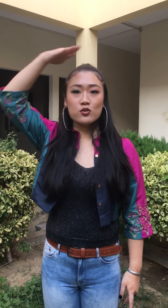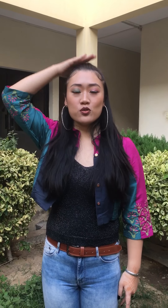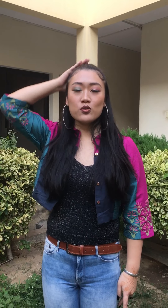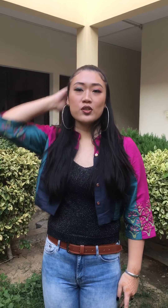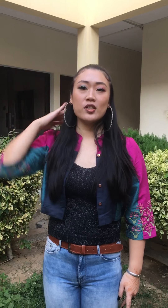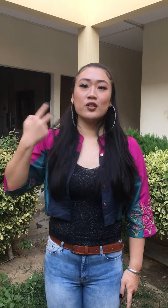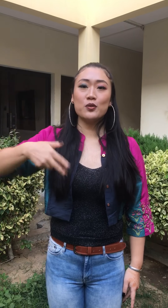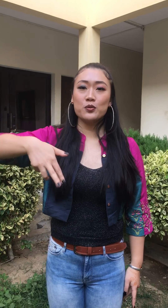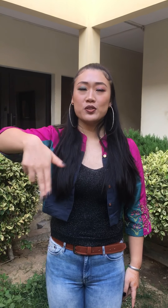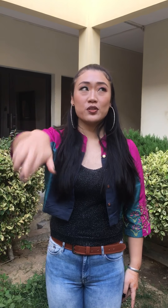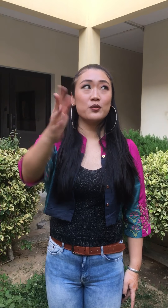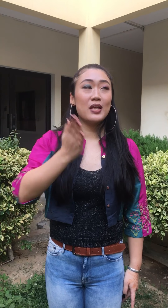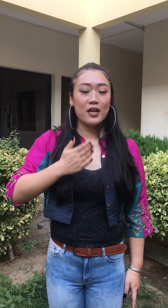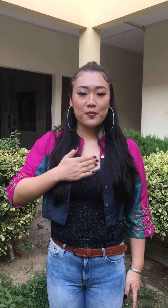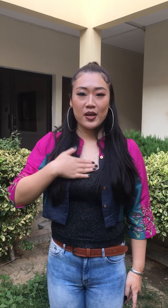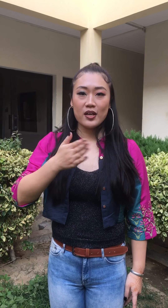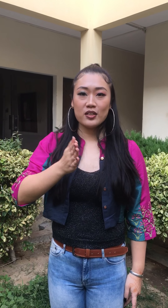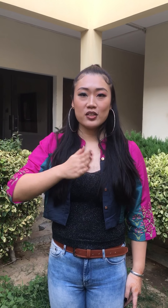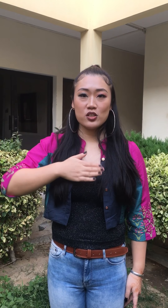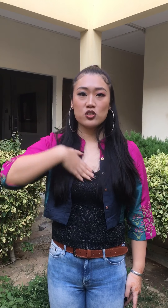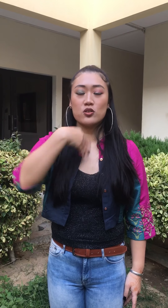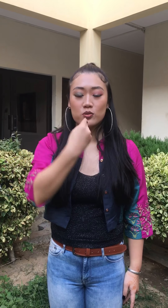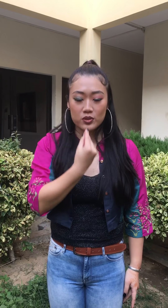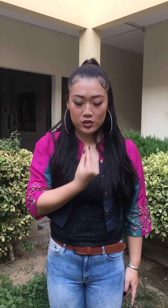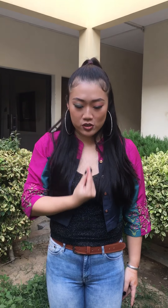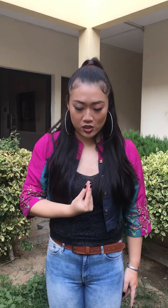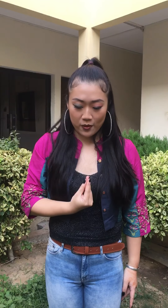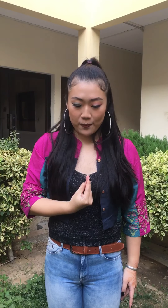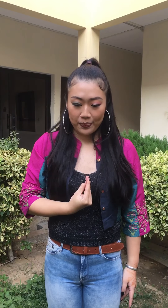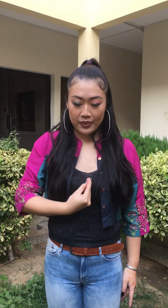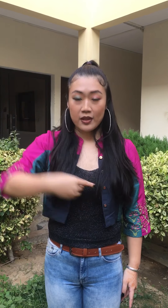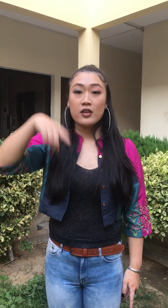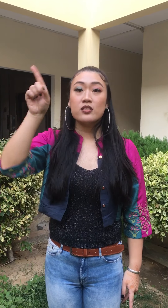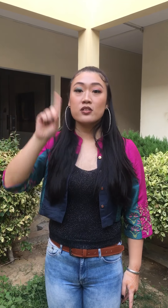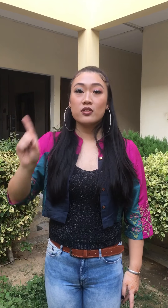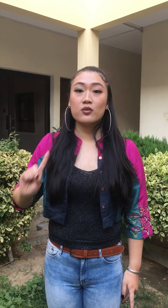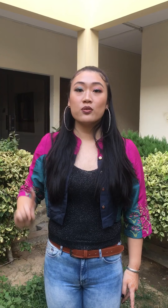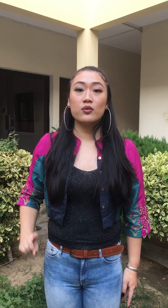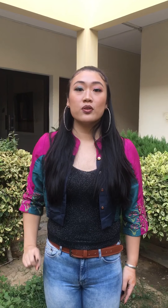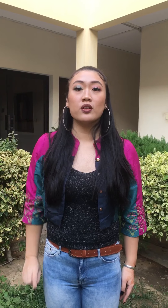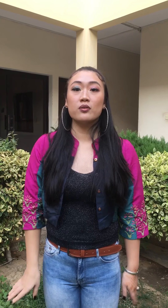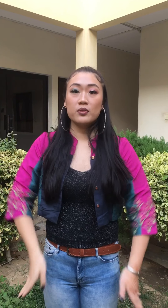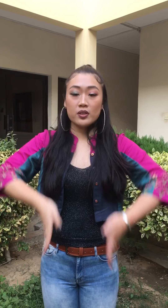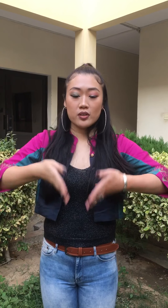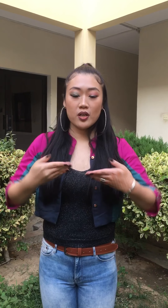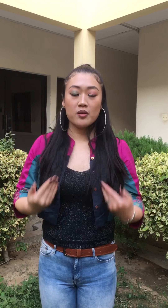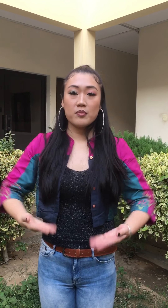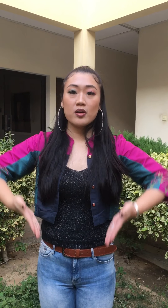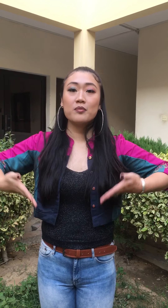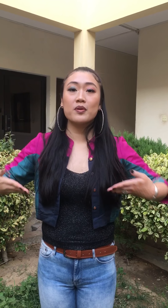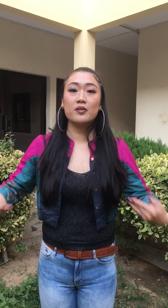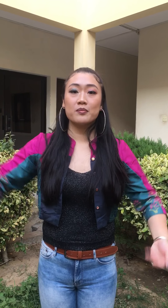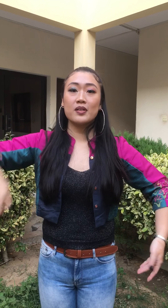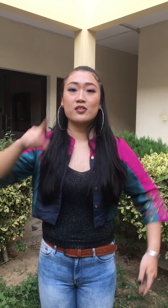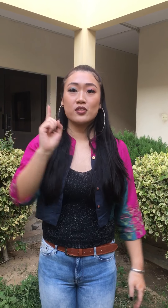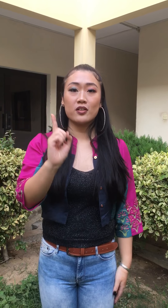去一路走来陪你受的伤，谁能预料未来茫茫漫长